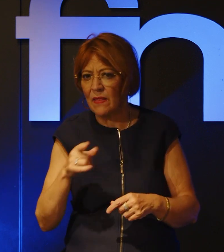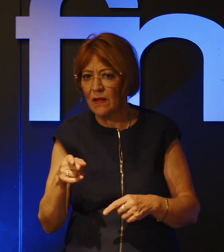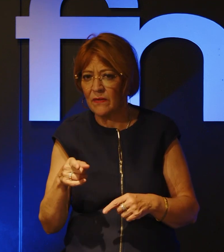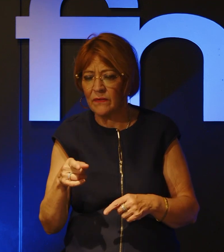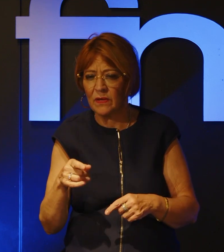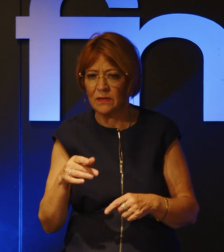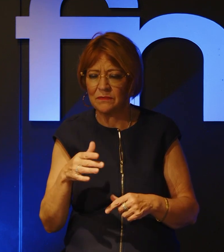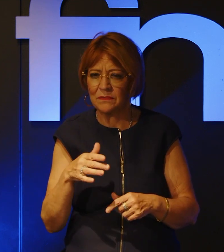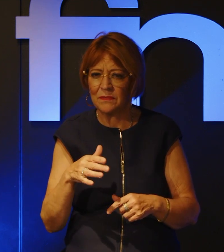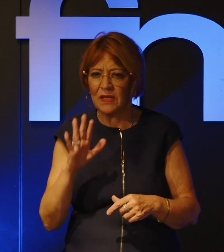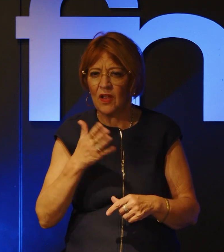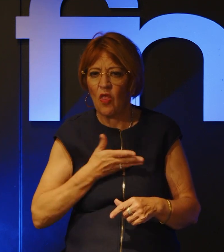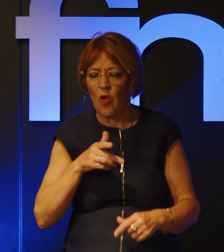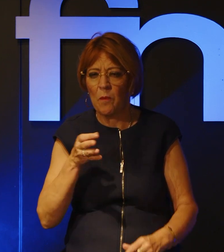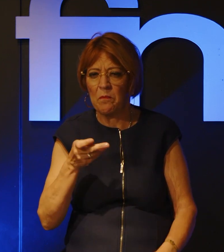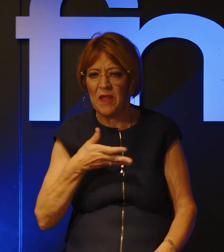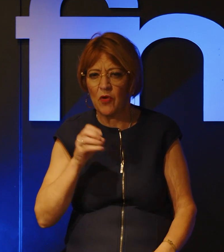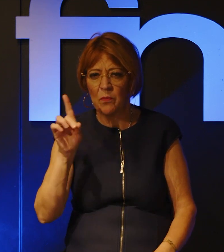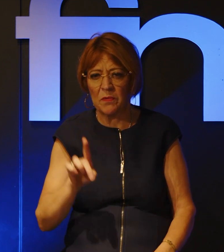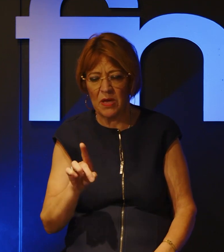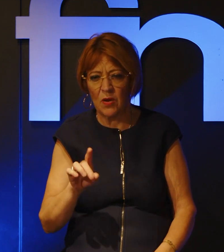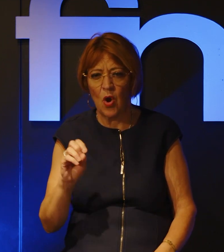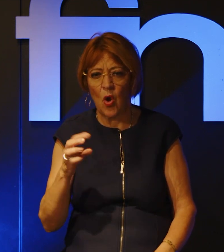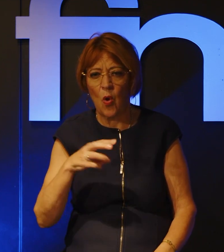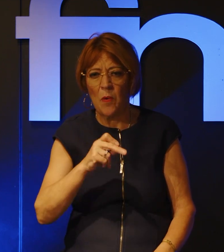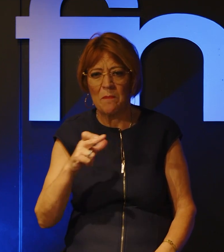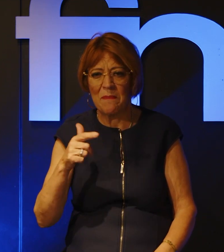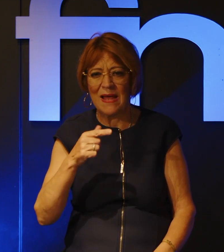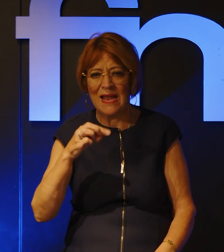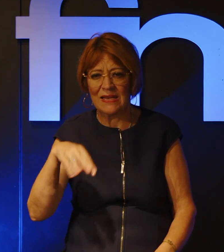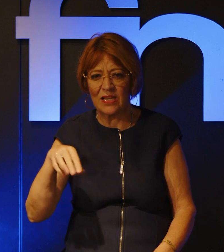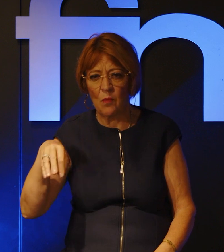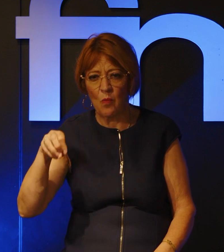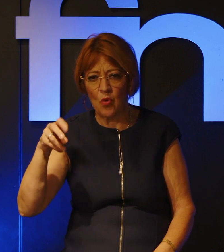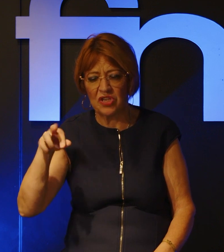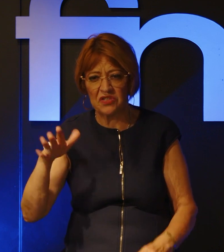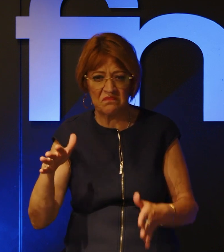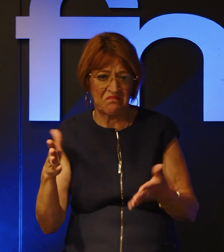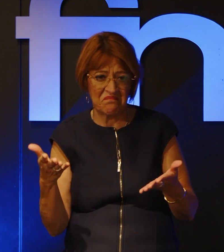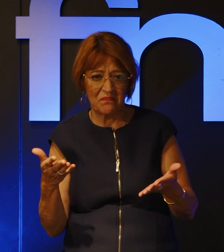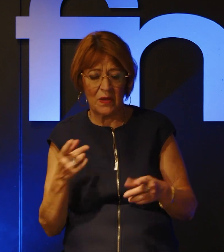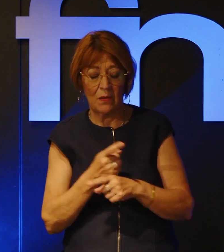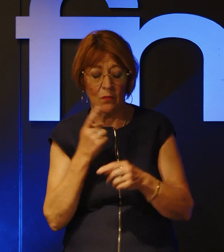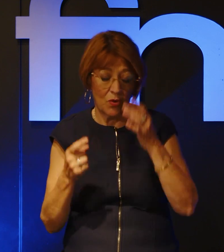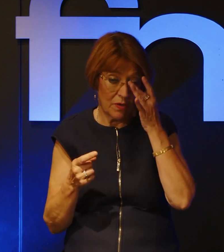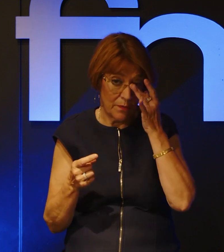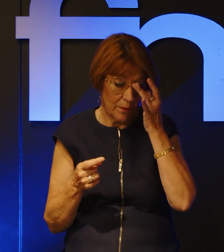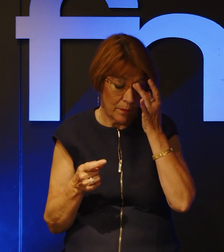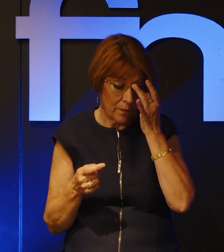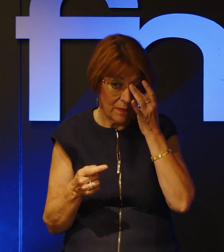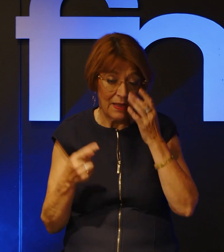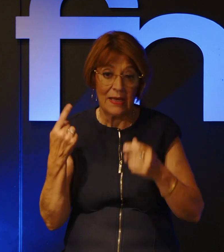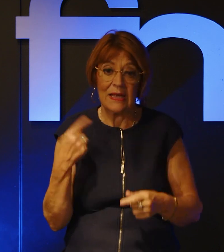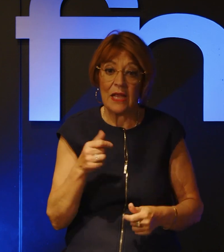Praça Dom Pedro I ou estarmos no Martim Moniz isto porquê isto porque